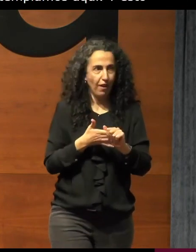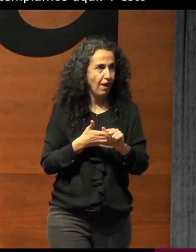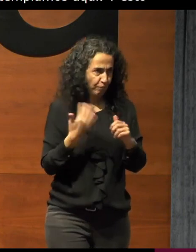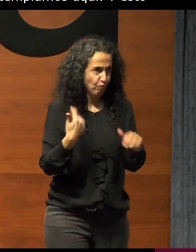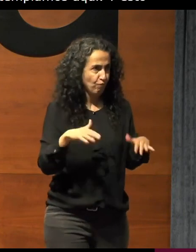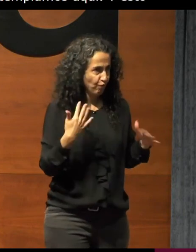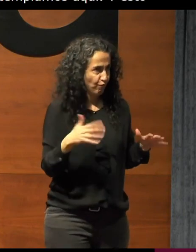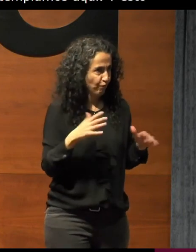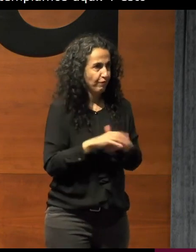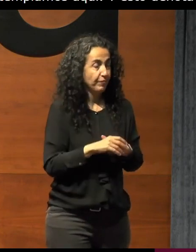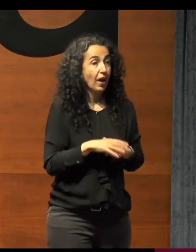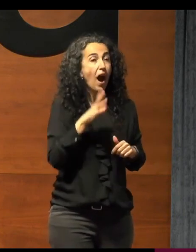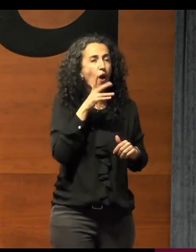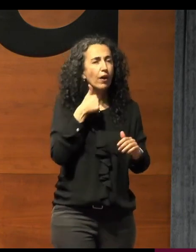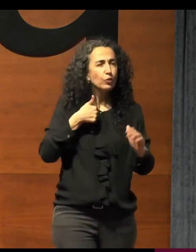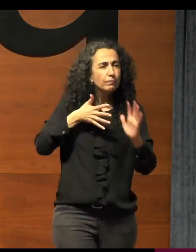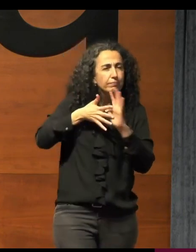que en todo nuestro país es